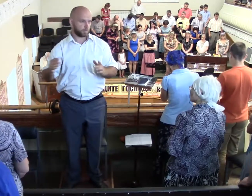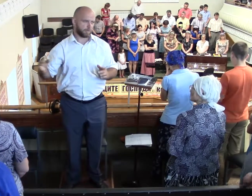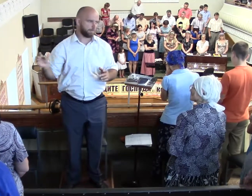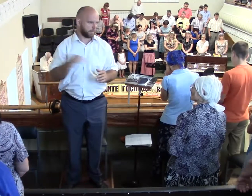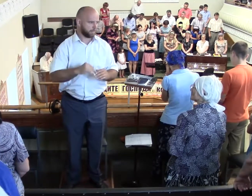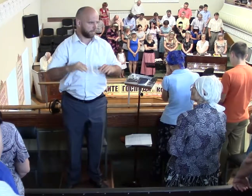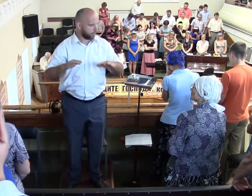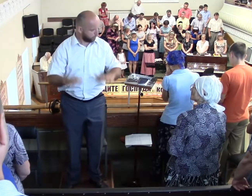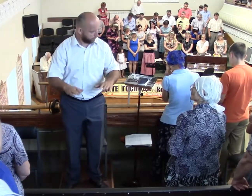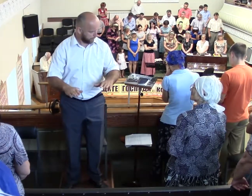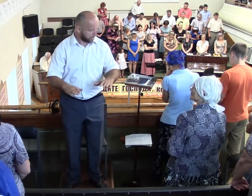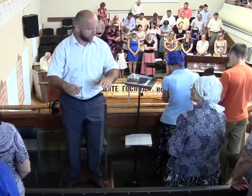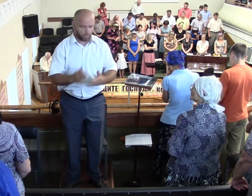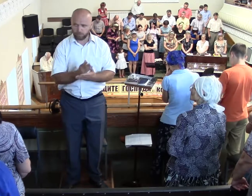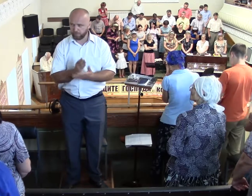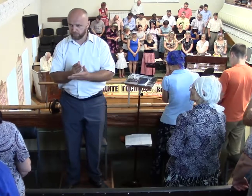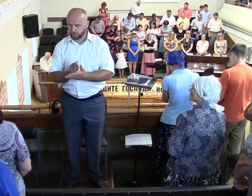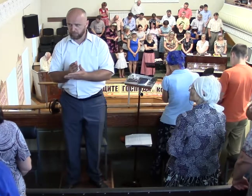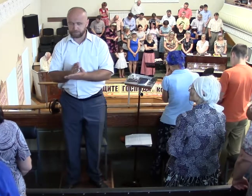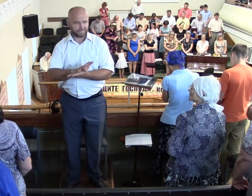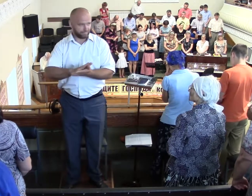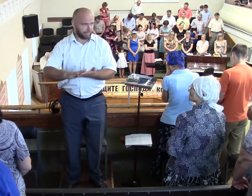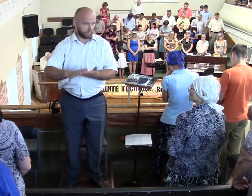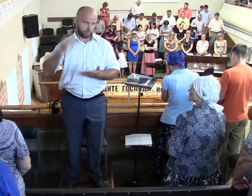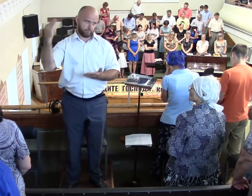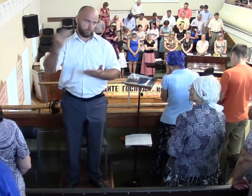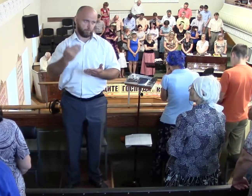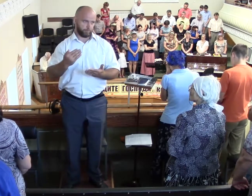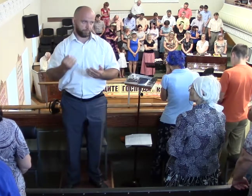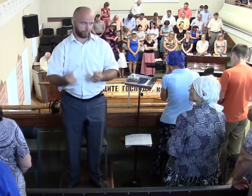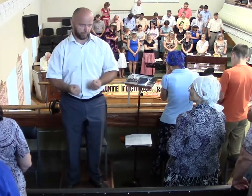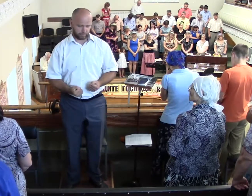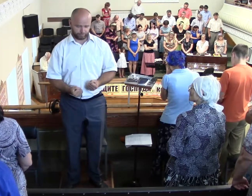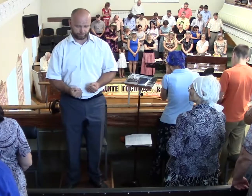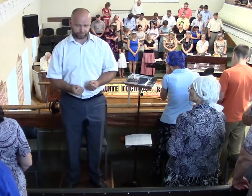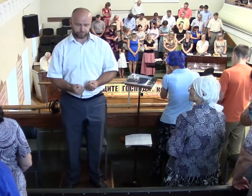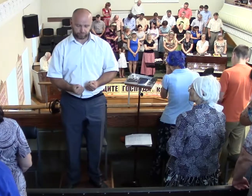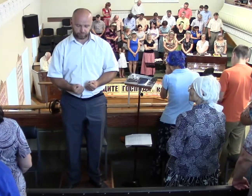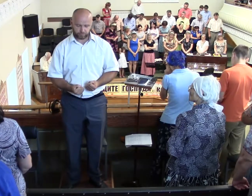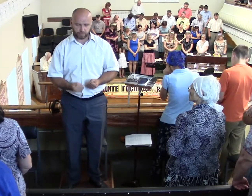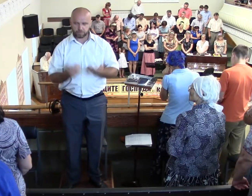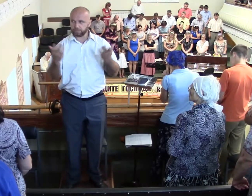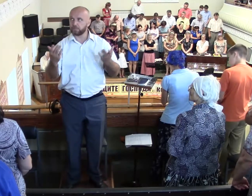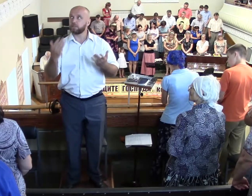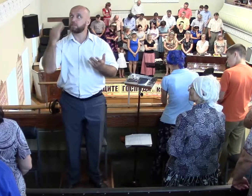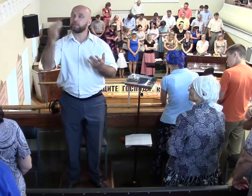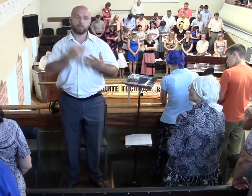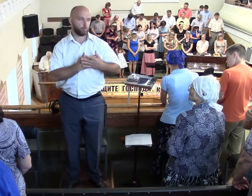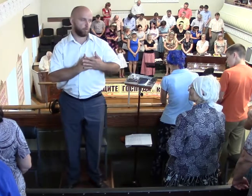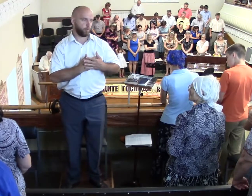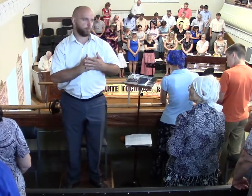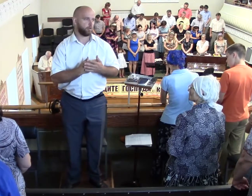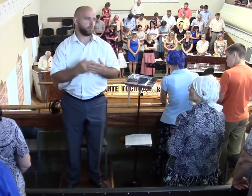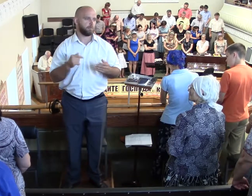были, являть святость Твою, любовь Твою, являть Тебя. Помоги нам, Господи. Мы живем в этом